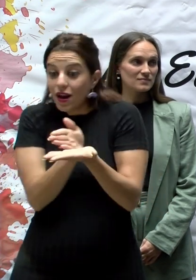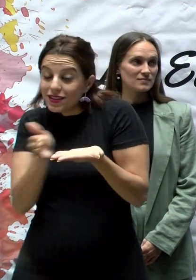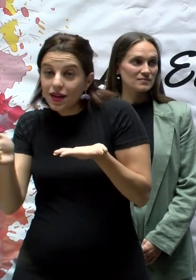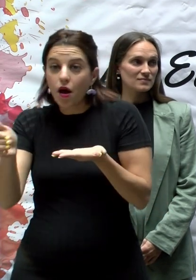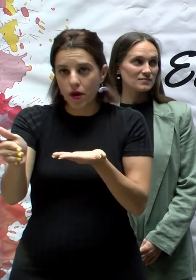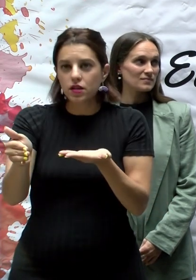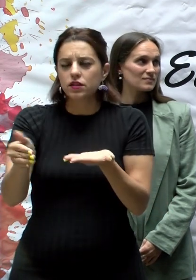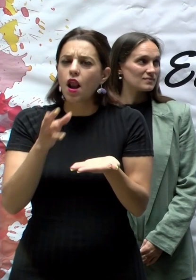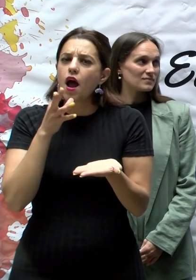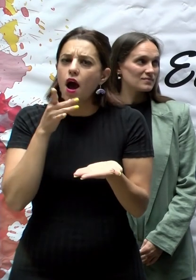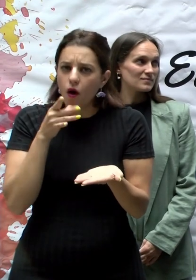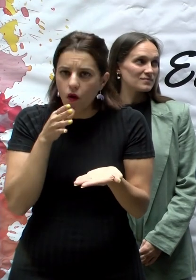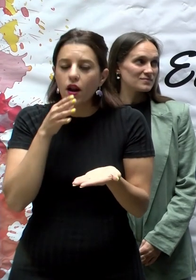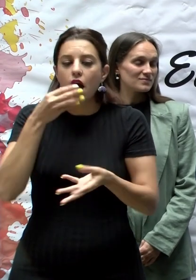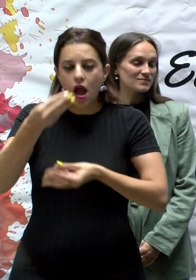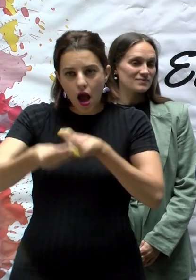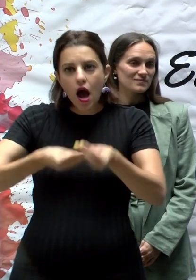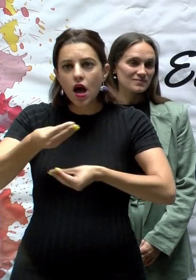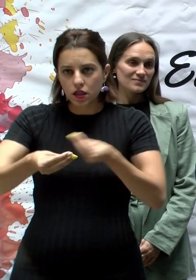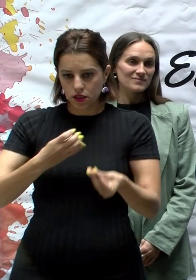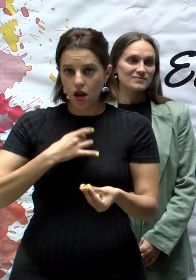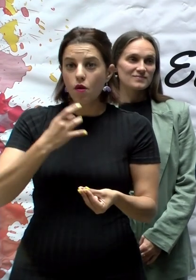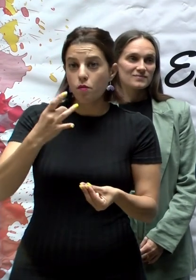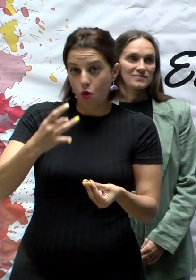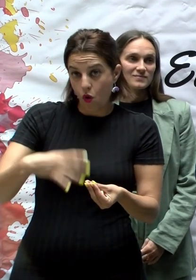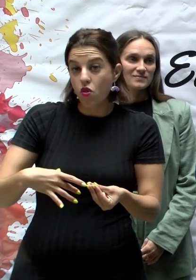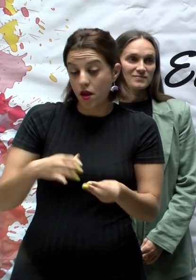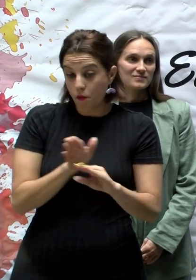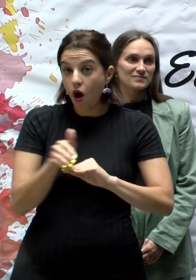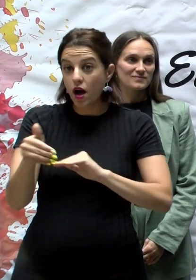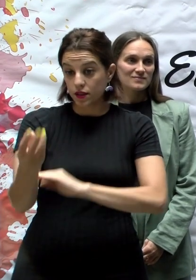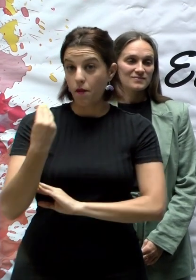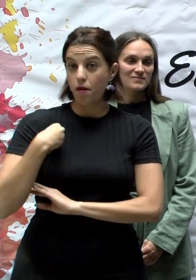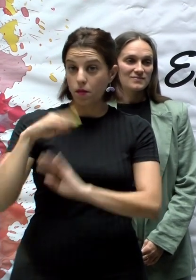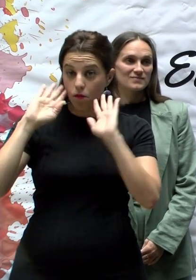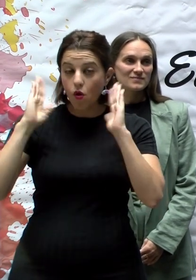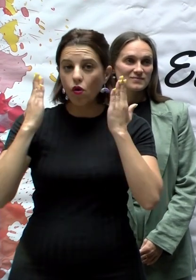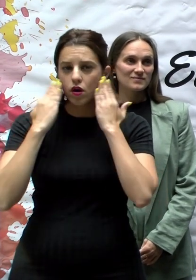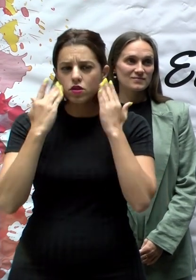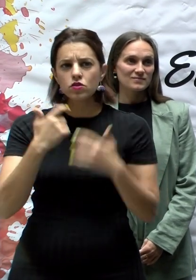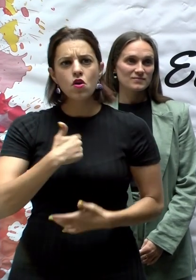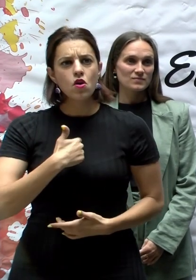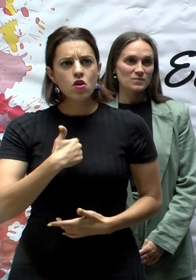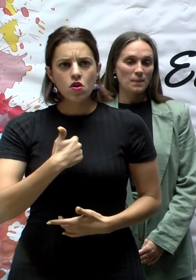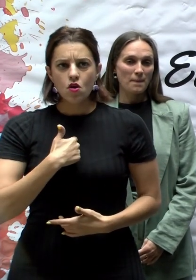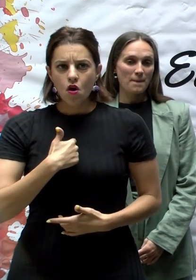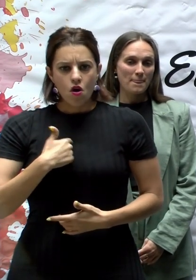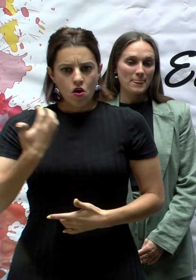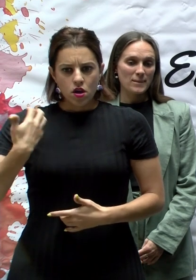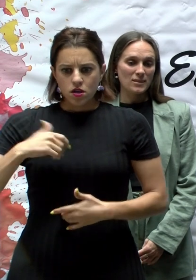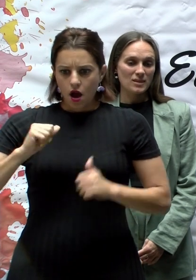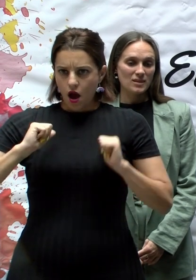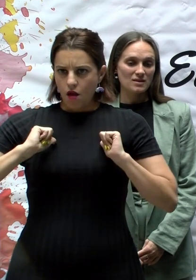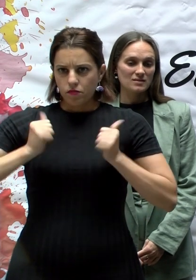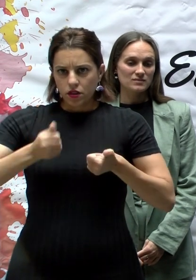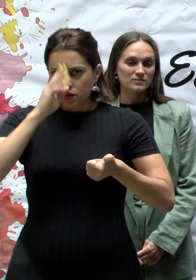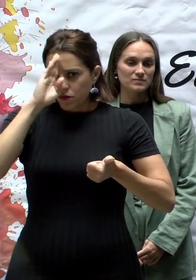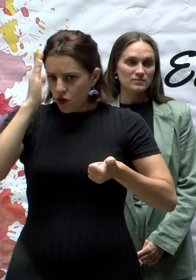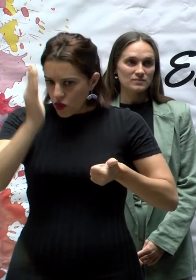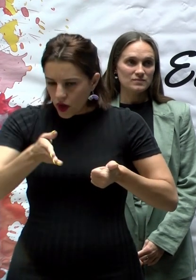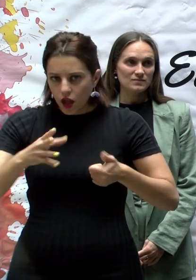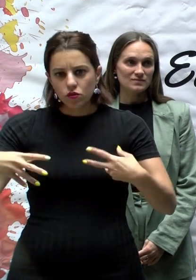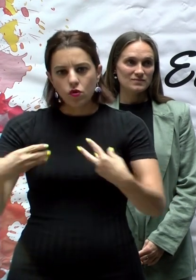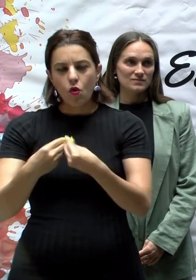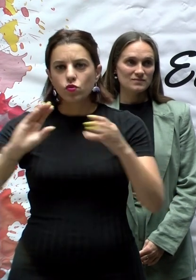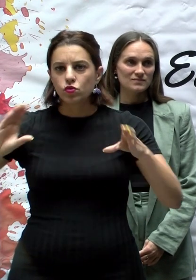la práctica y con hechos, ¿no? Bueno, yo desde el primer minuto con el grupo de trabajo, con la